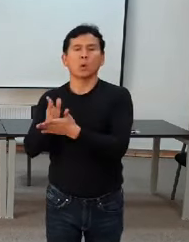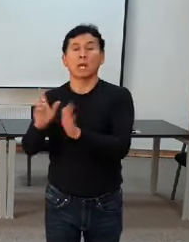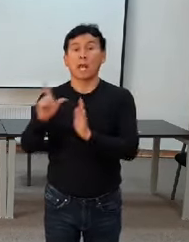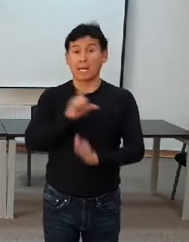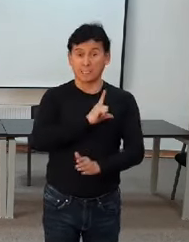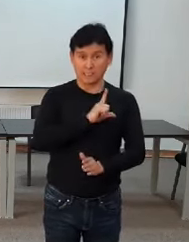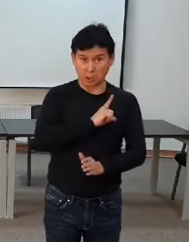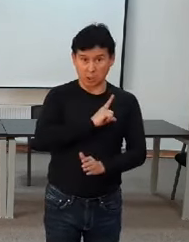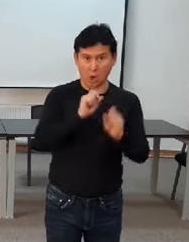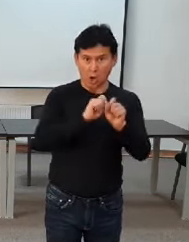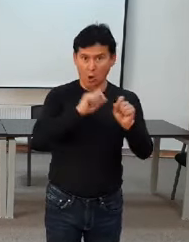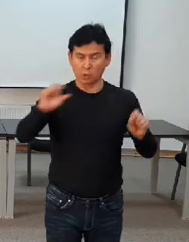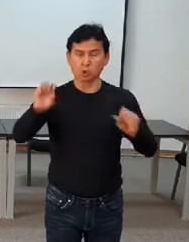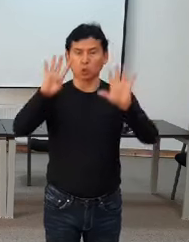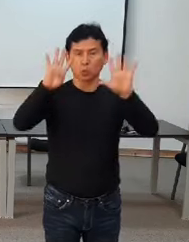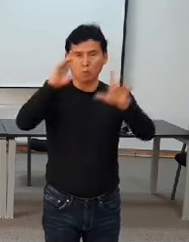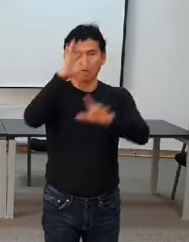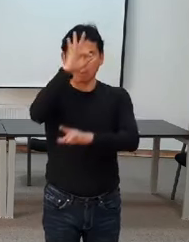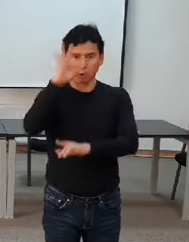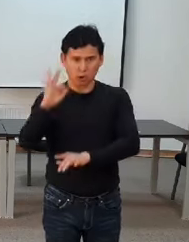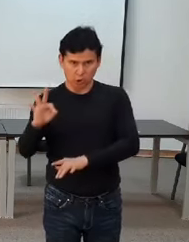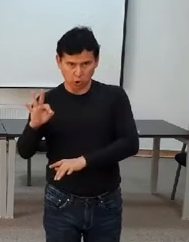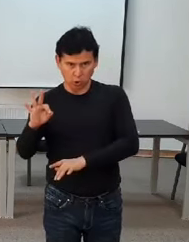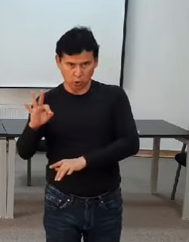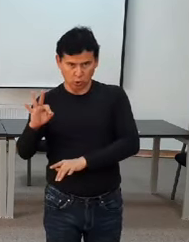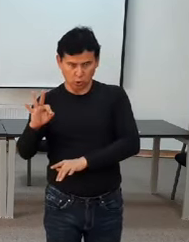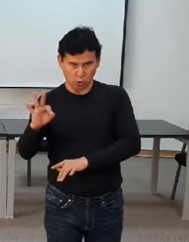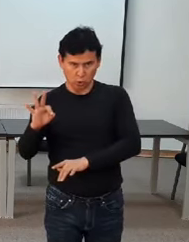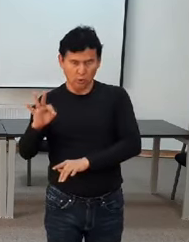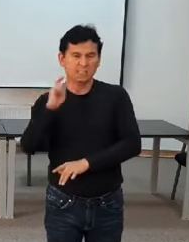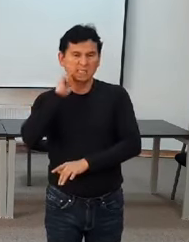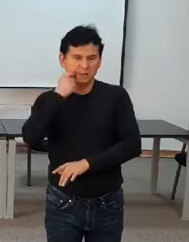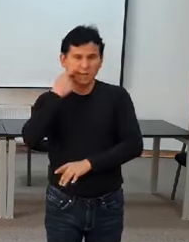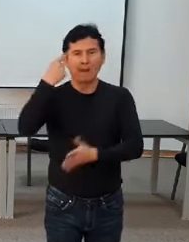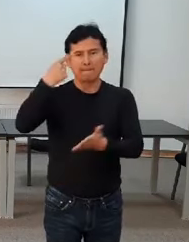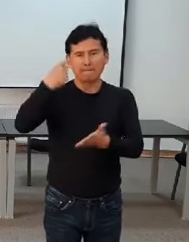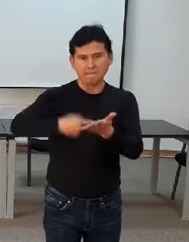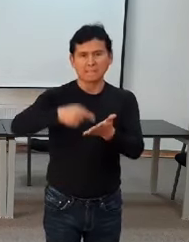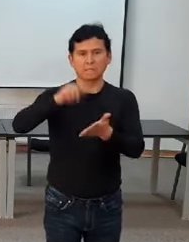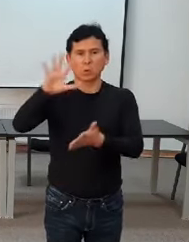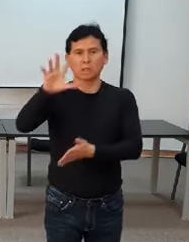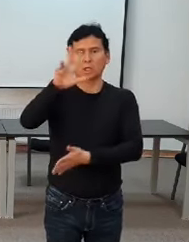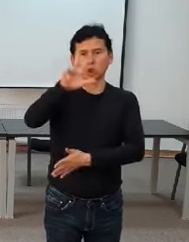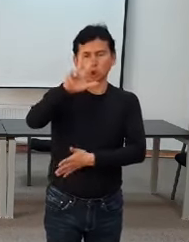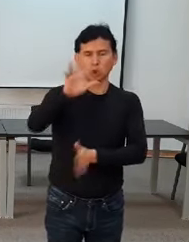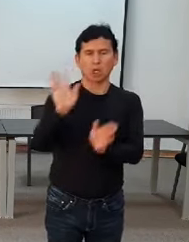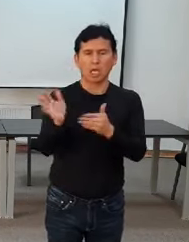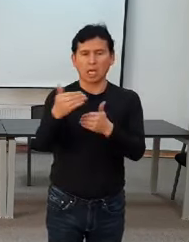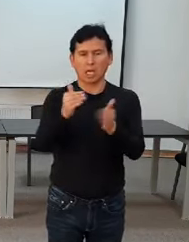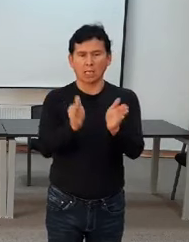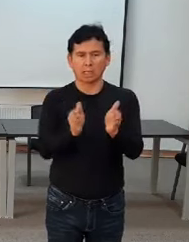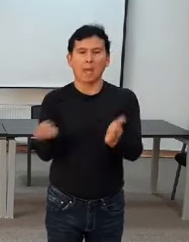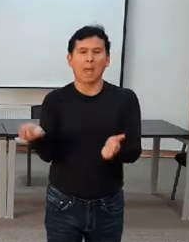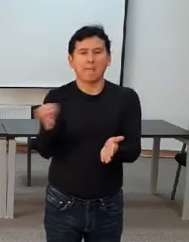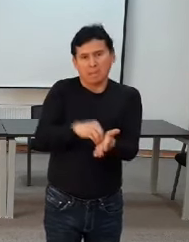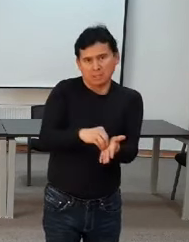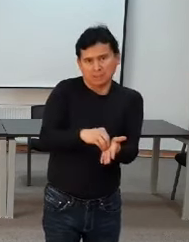aumentó en un 9%, las que entrega Junaep, que significan 1.058 canastas. Por lo